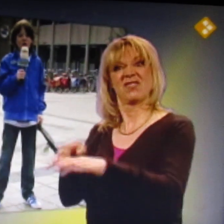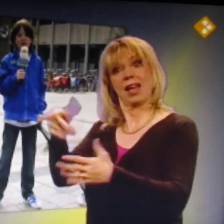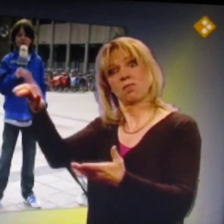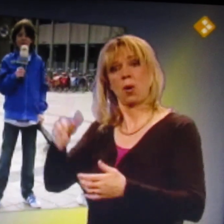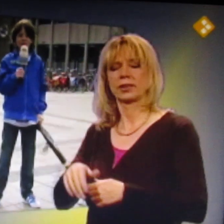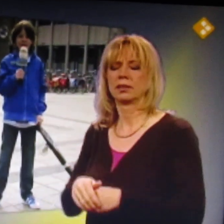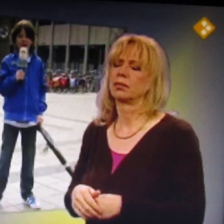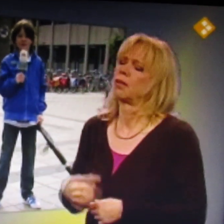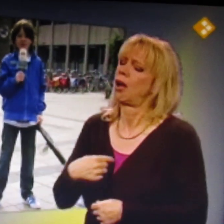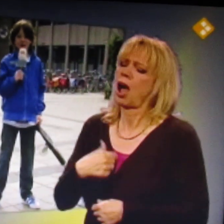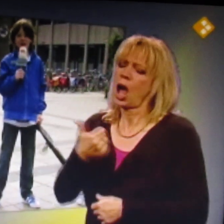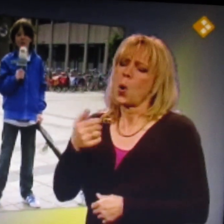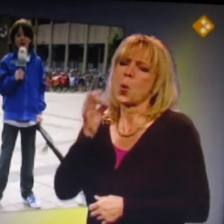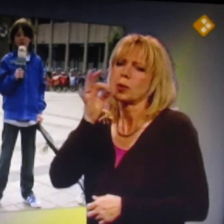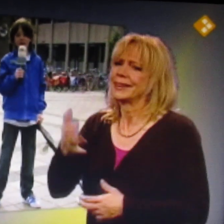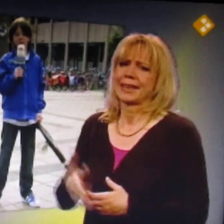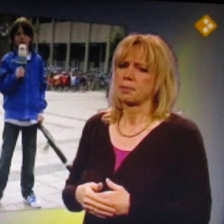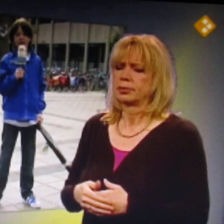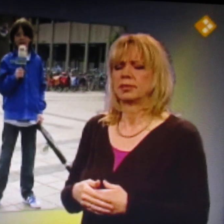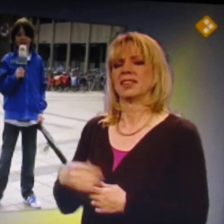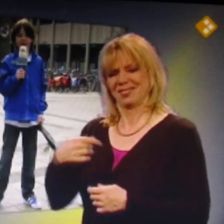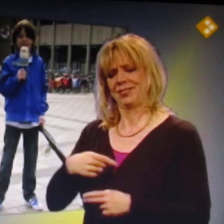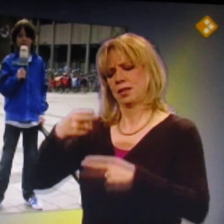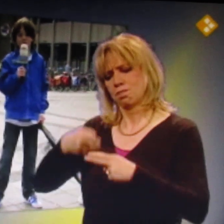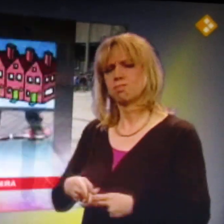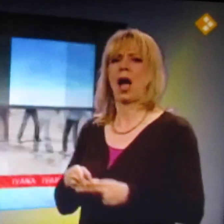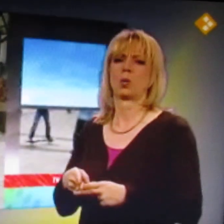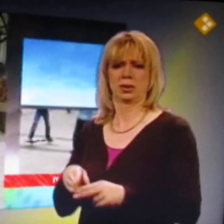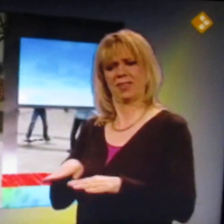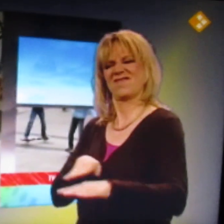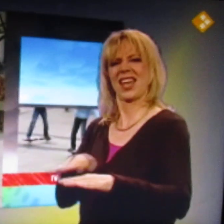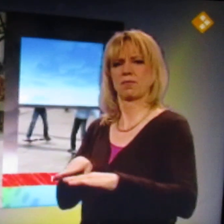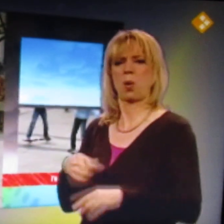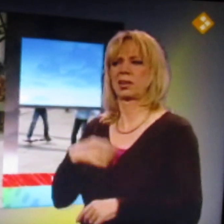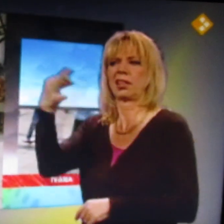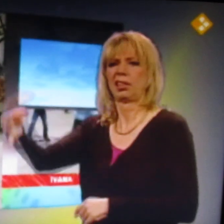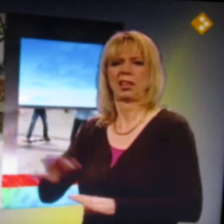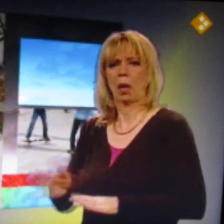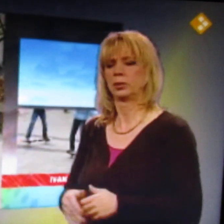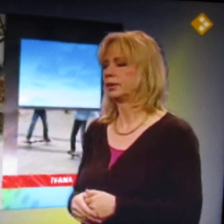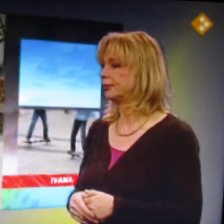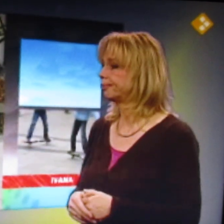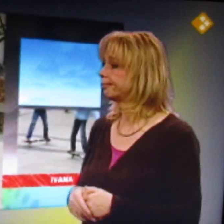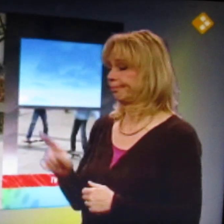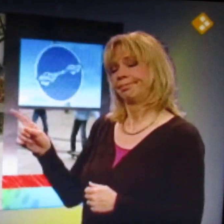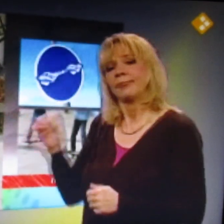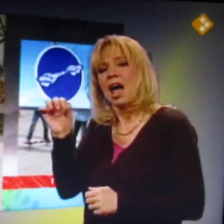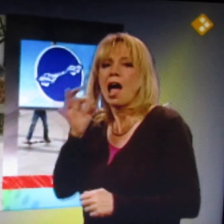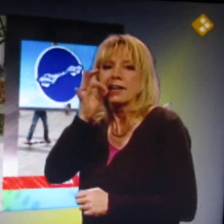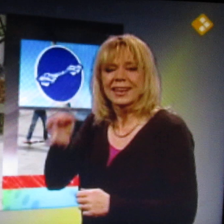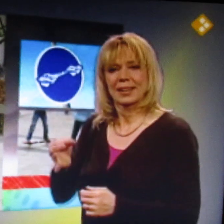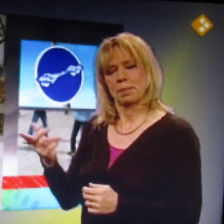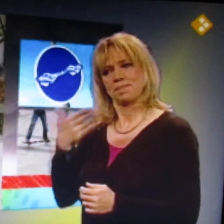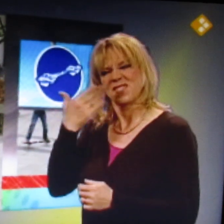niet zo'n goede tip, want we willen juist met z'n allen in de pauze waveboarden en niet alleen thuis. En Ivana schrijft, vraag aan de school of ze een aparte plek